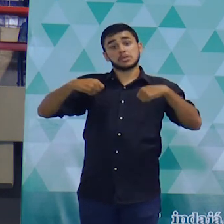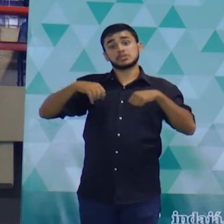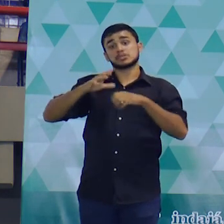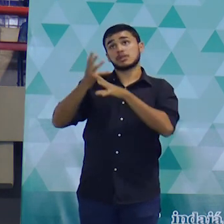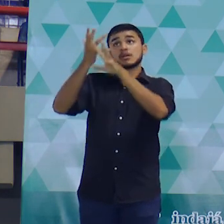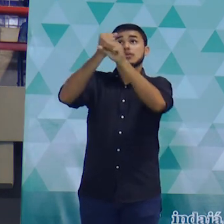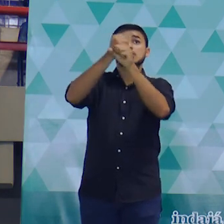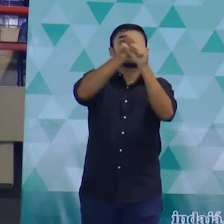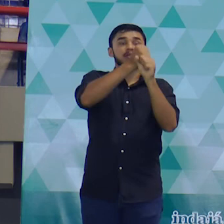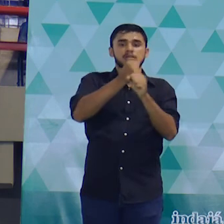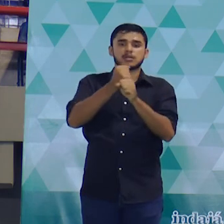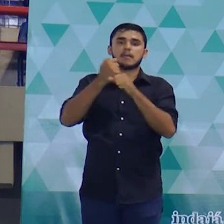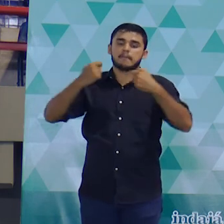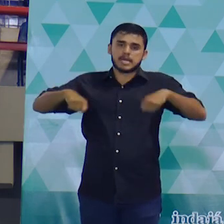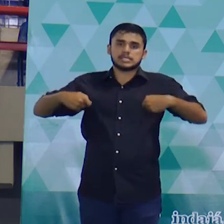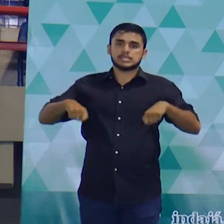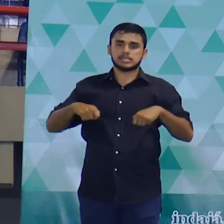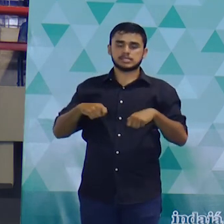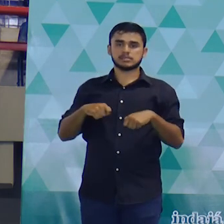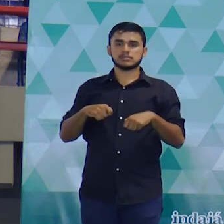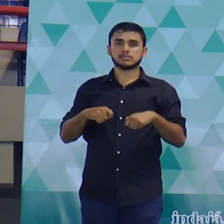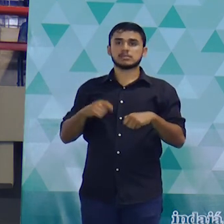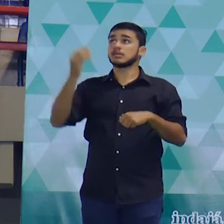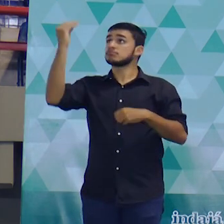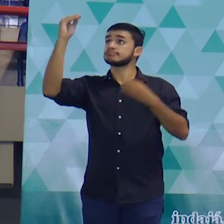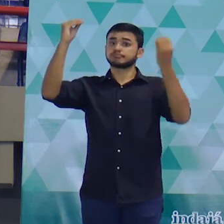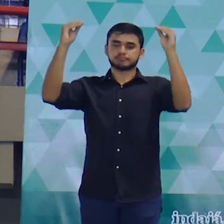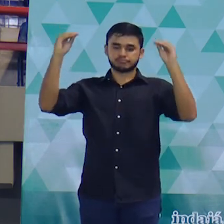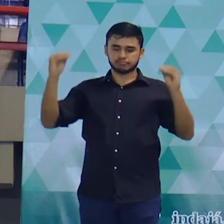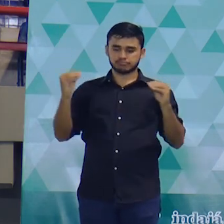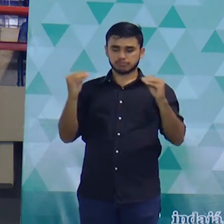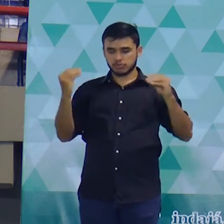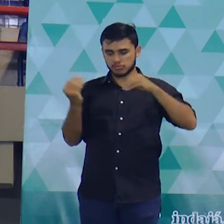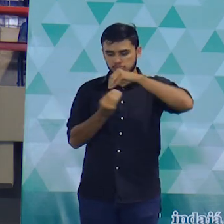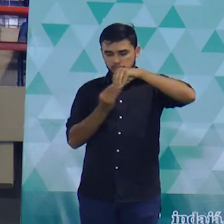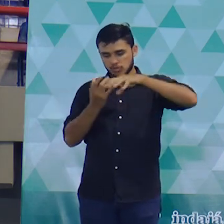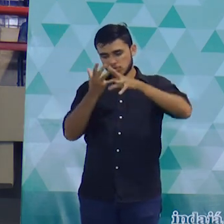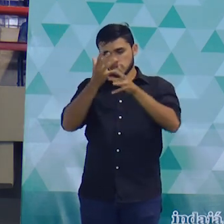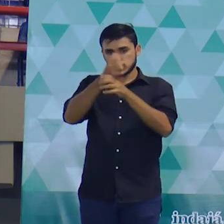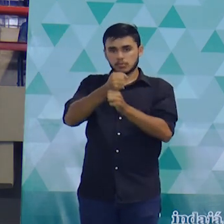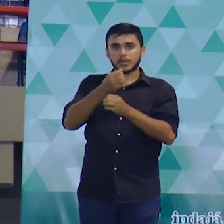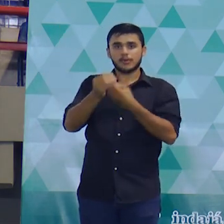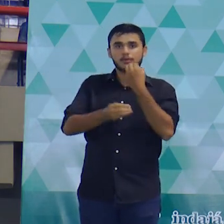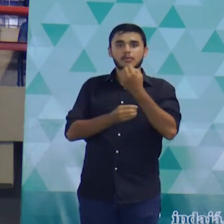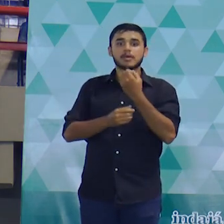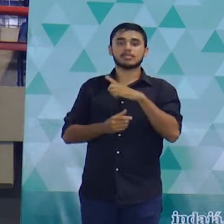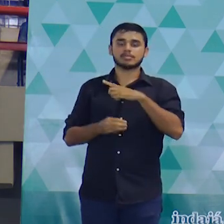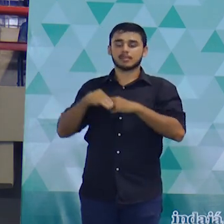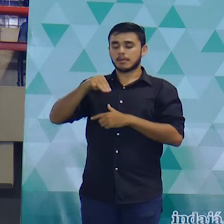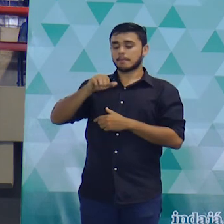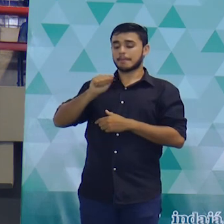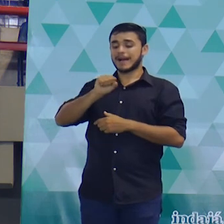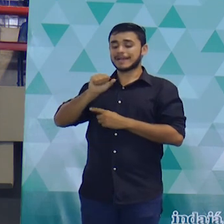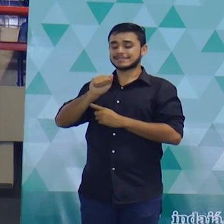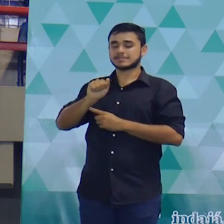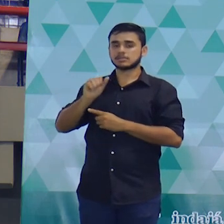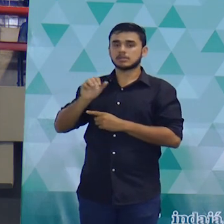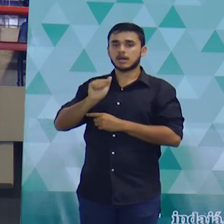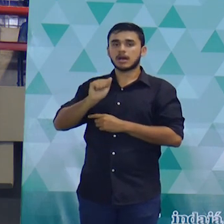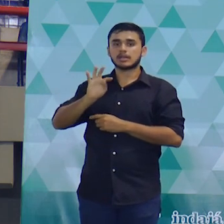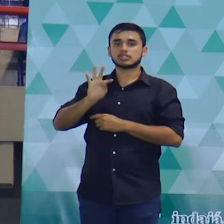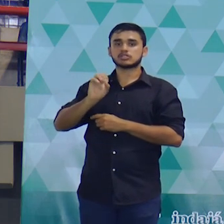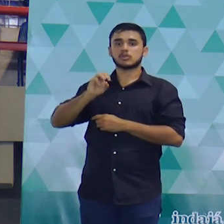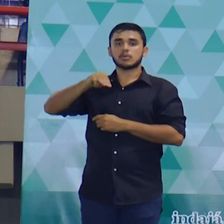Se você tiver que calcular, é só somar as massas atômicas dos elementos que formam a substância. Essas massas atômicas são